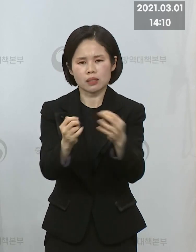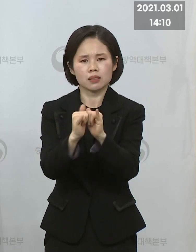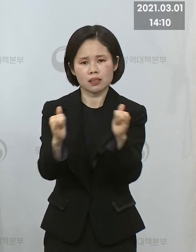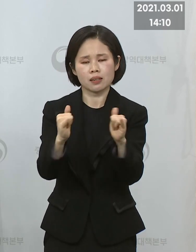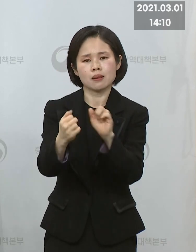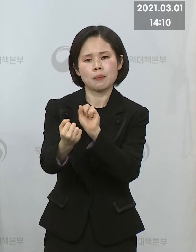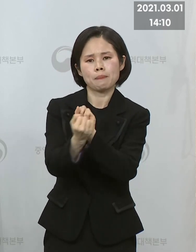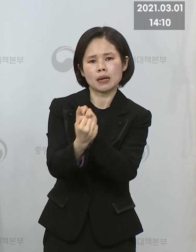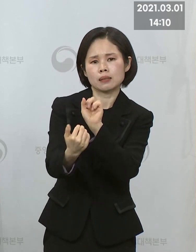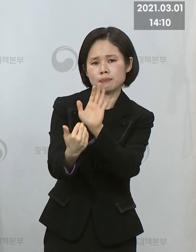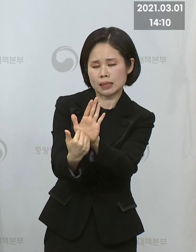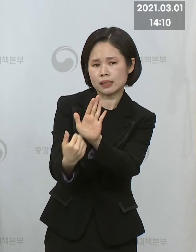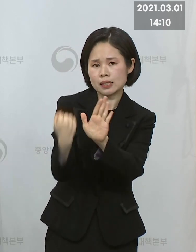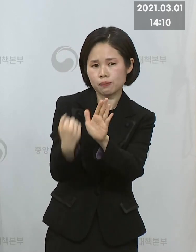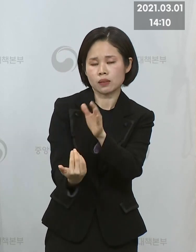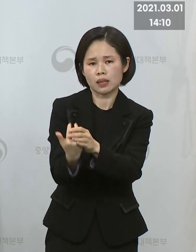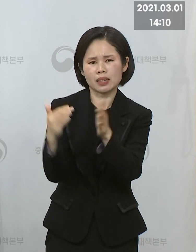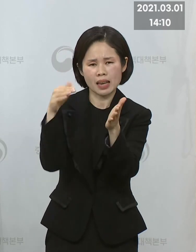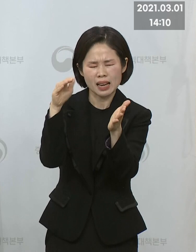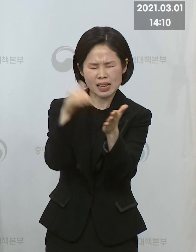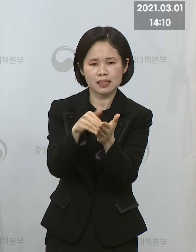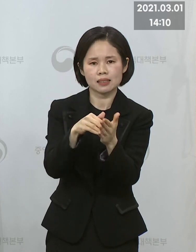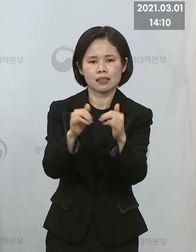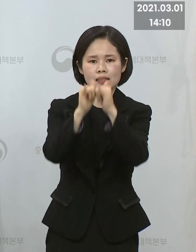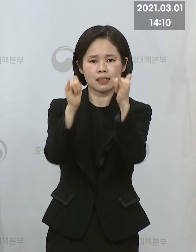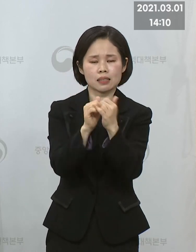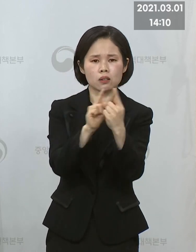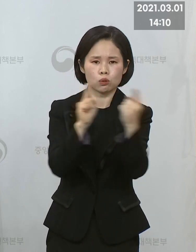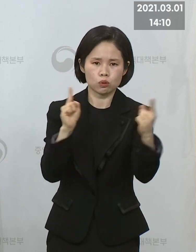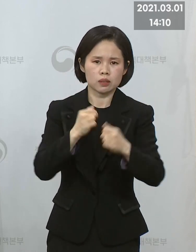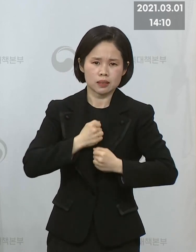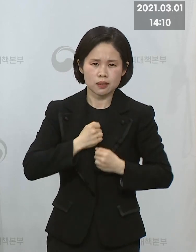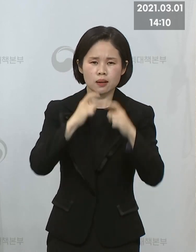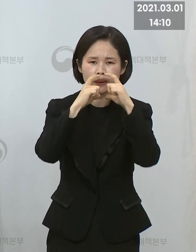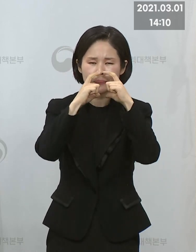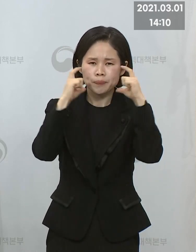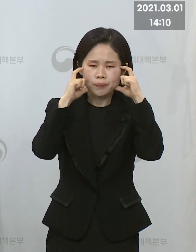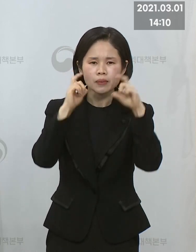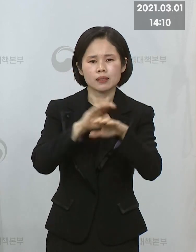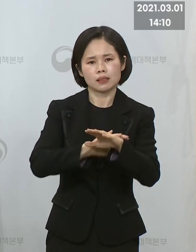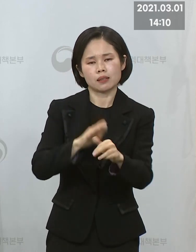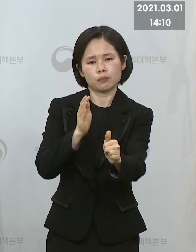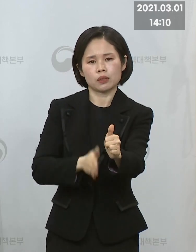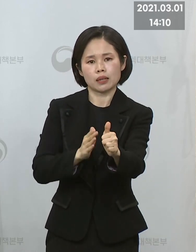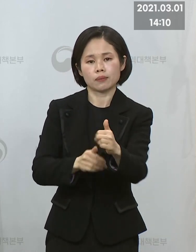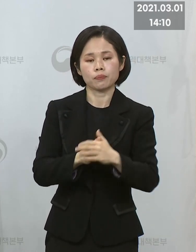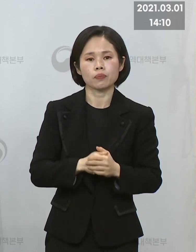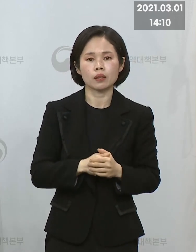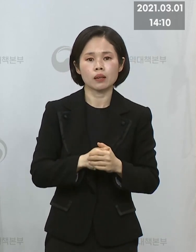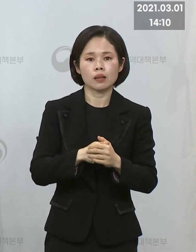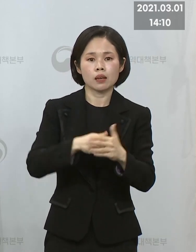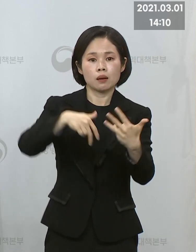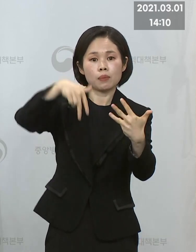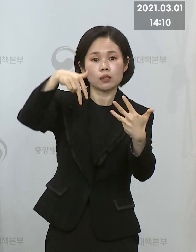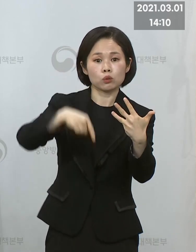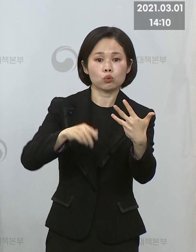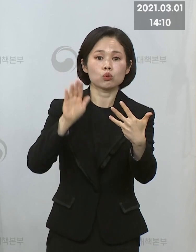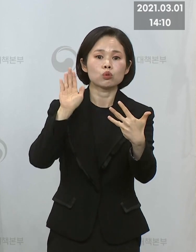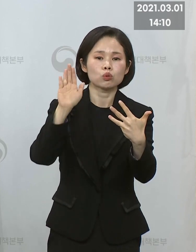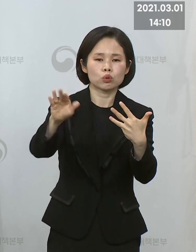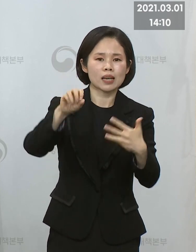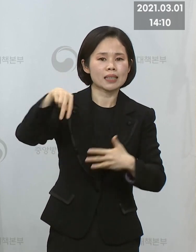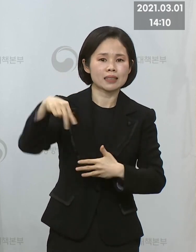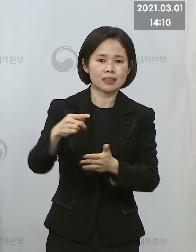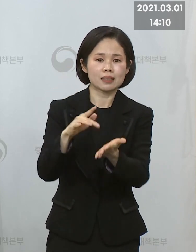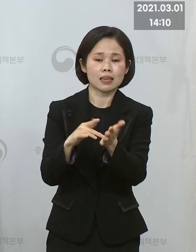두기 등의 방역수칙을 더욱 철저히 지켜주실 것을 부탁을 드립니다. 또한 8주 후에 진행되는 2차 접종도